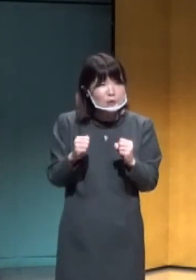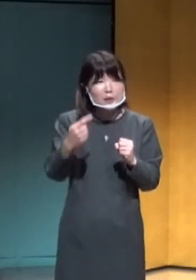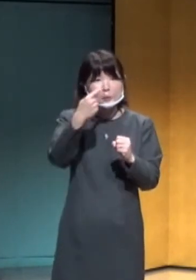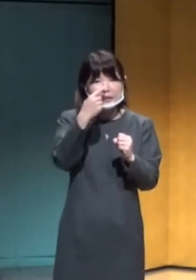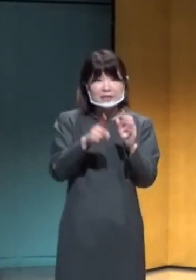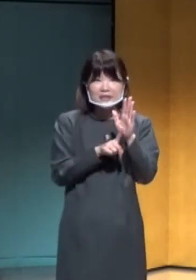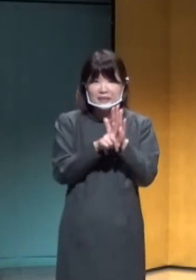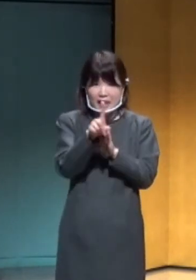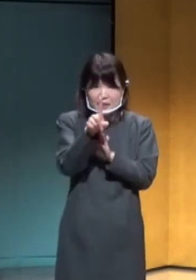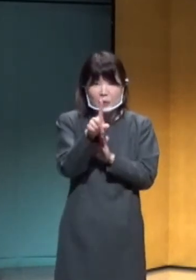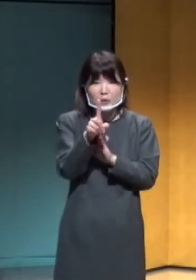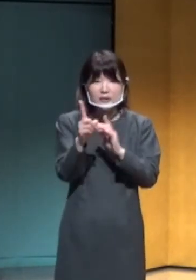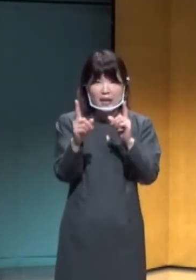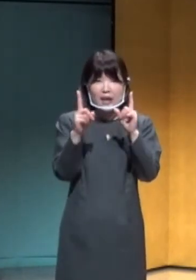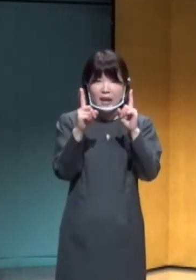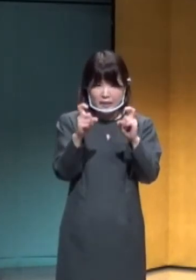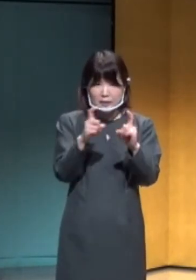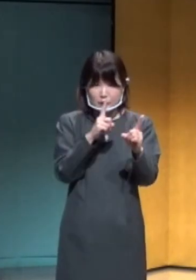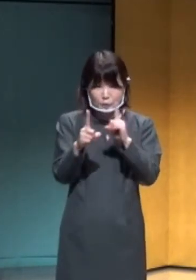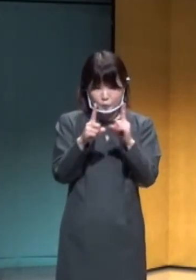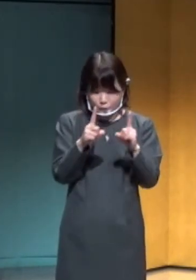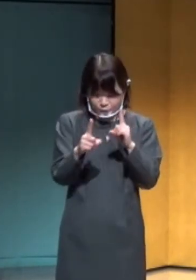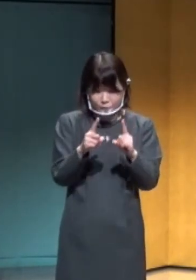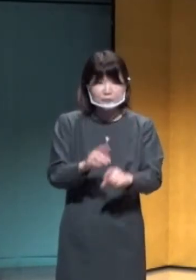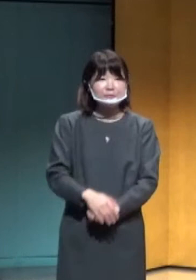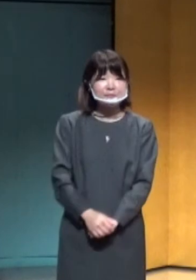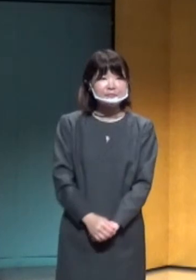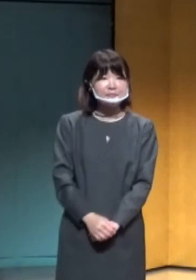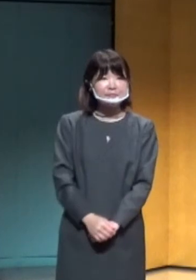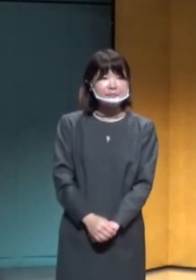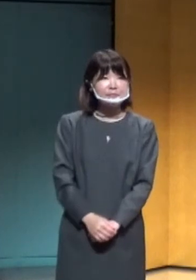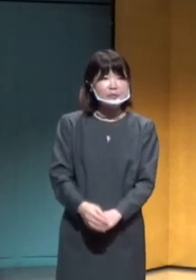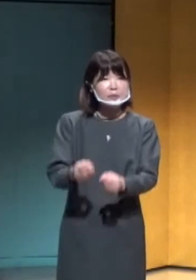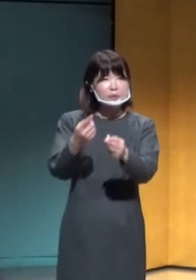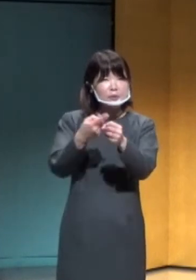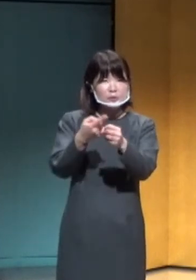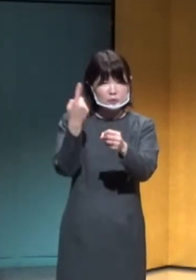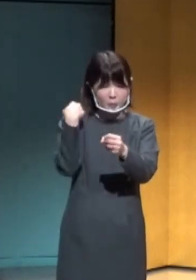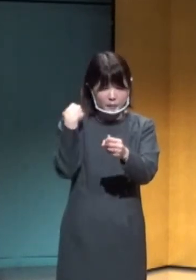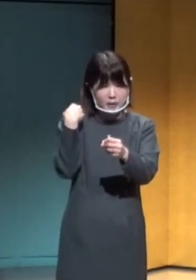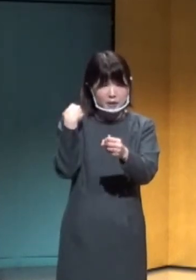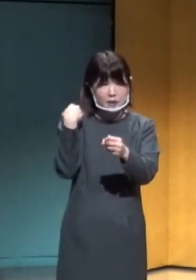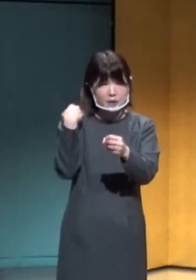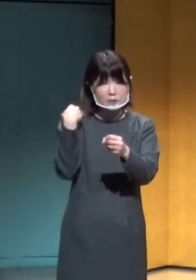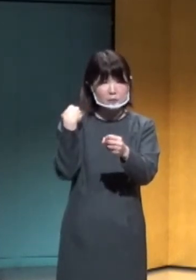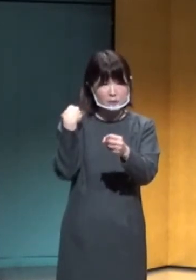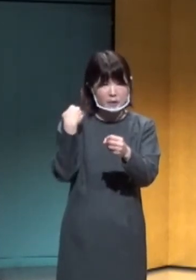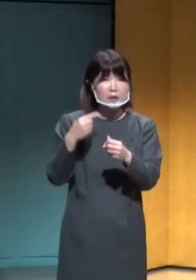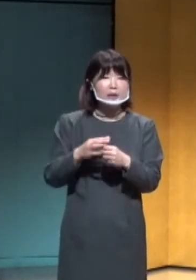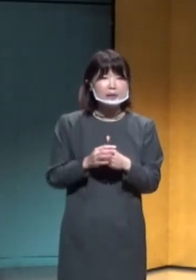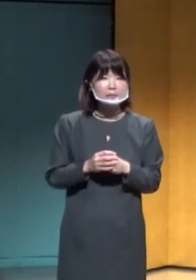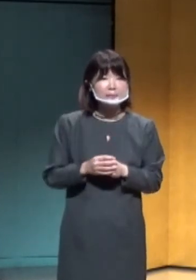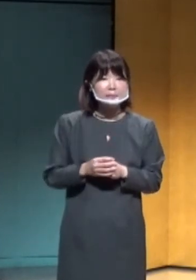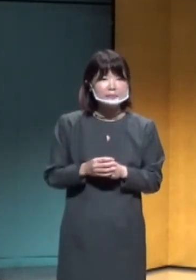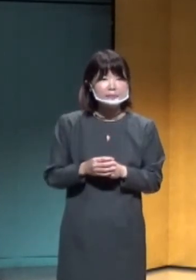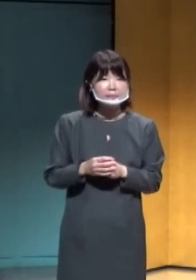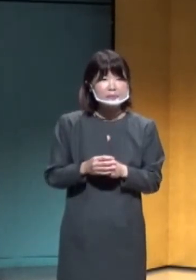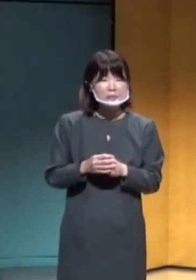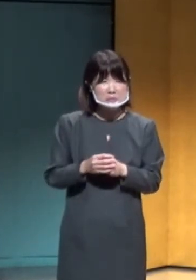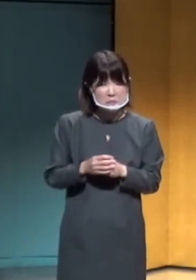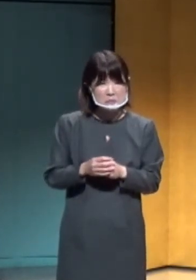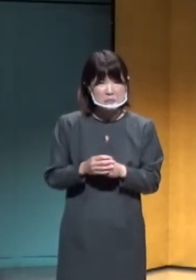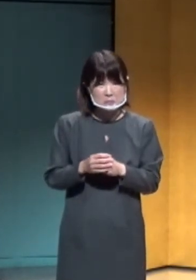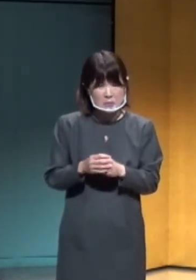言ご挨拶をさせていただきます。昨年は新年早々からコロナウイル